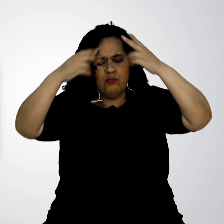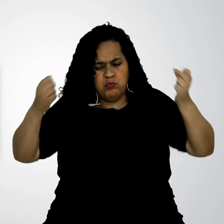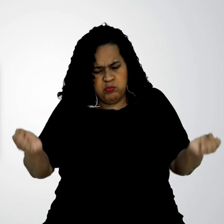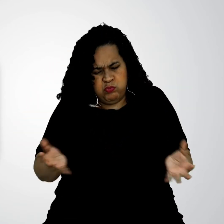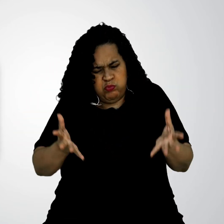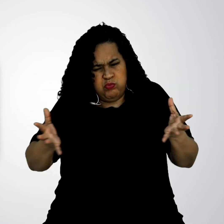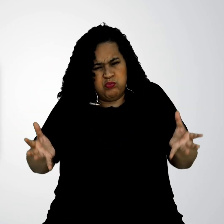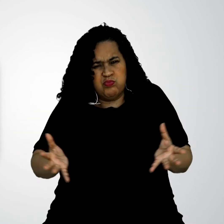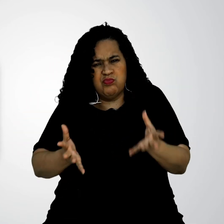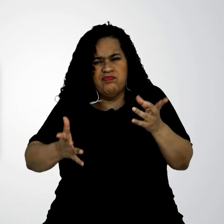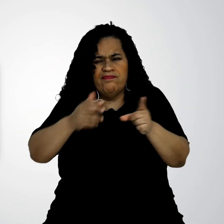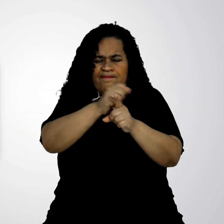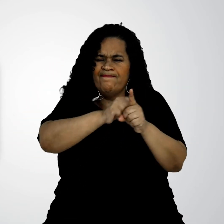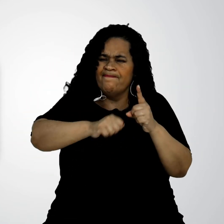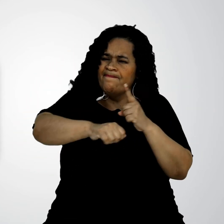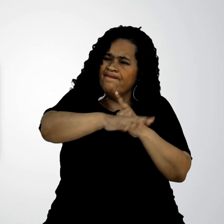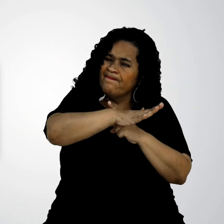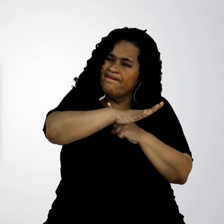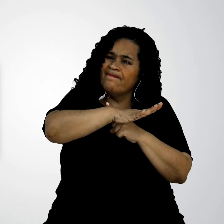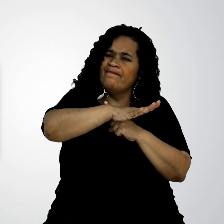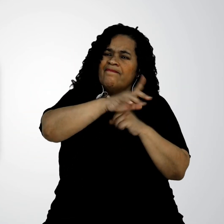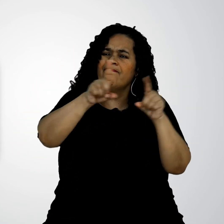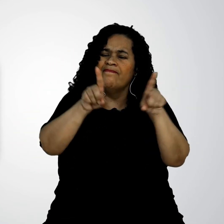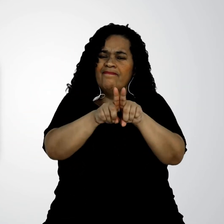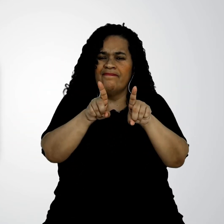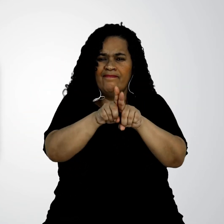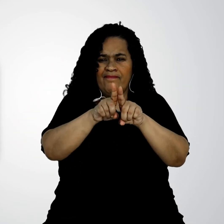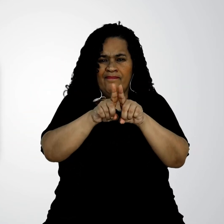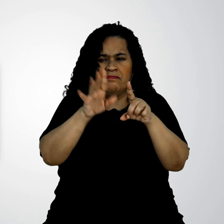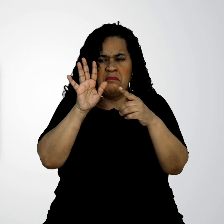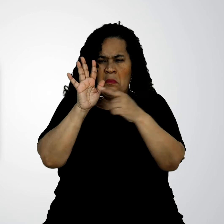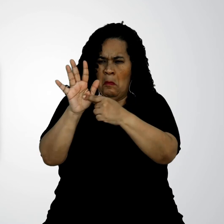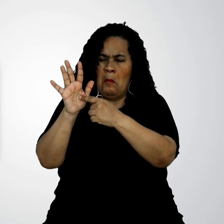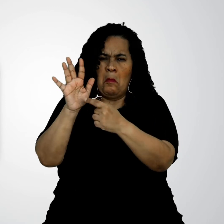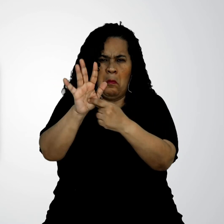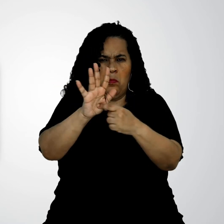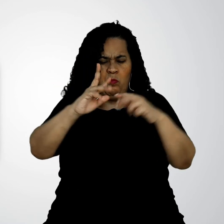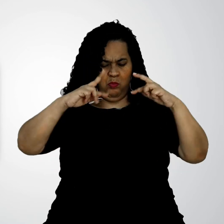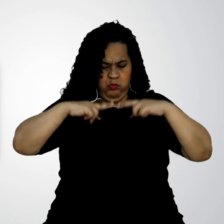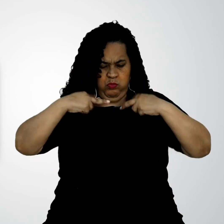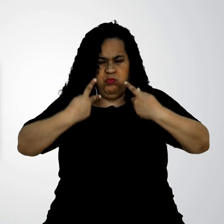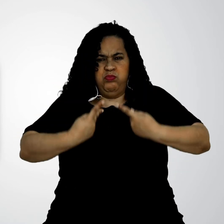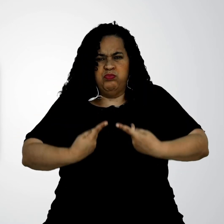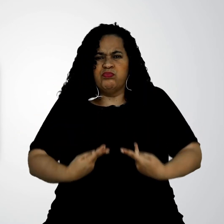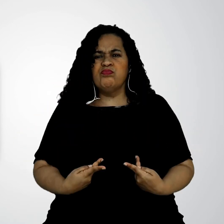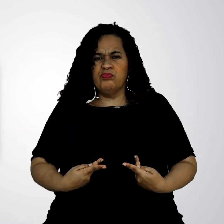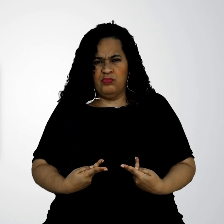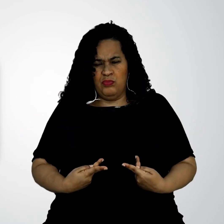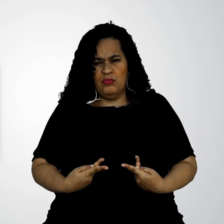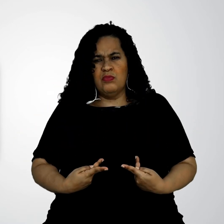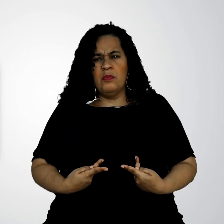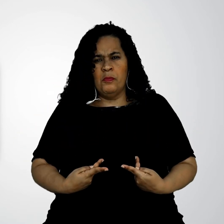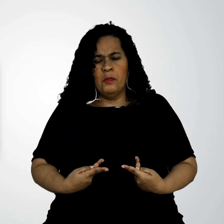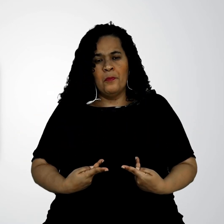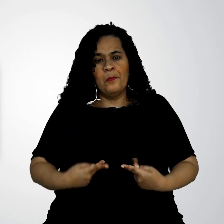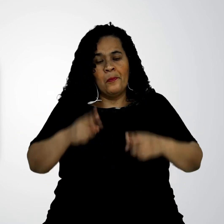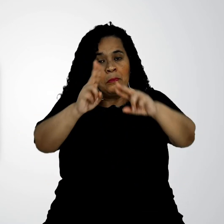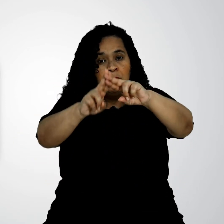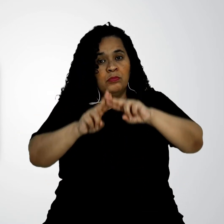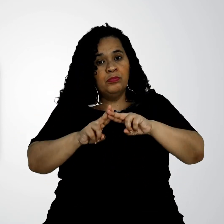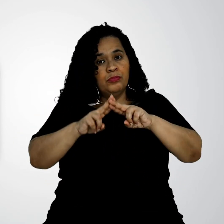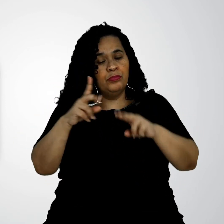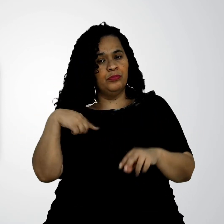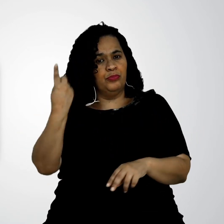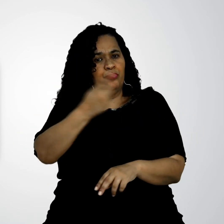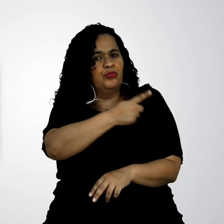influência social que está aqui desprendendo o ser humano da questão biológica. Então, a gente não está aqui falando que a